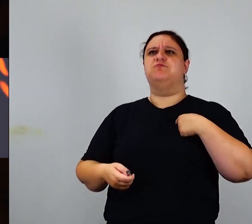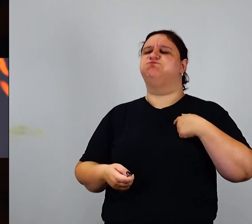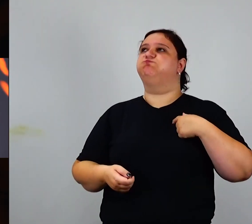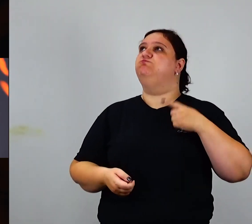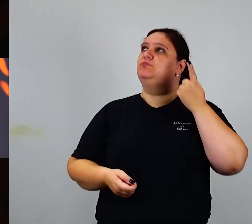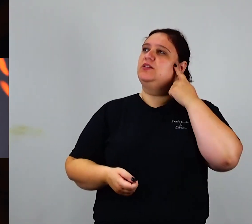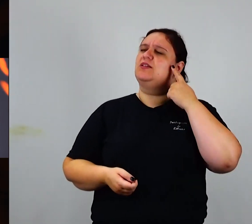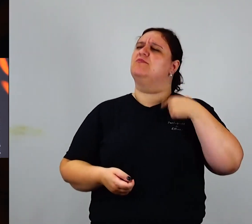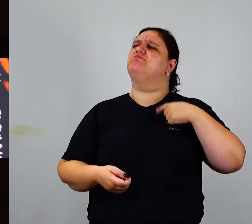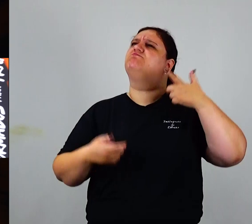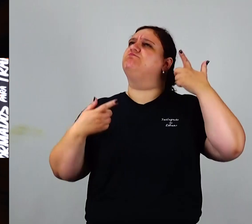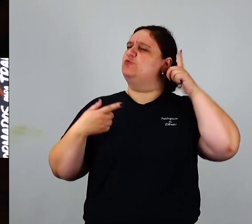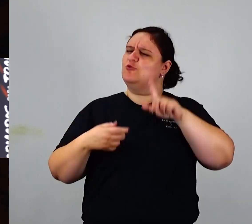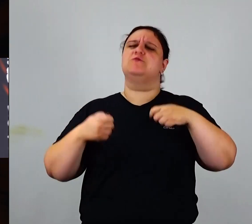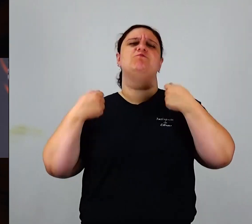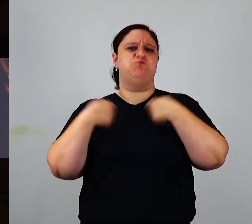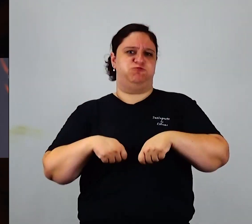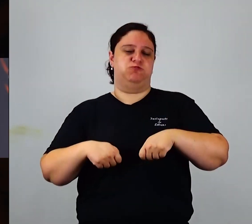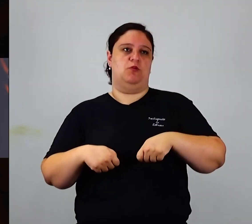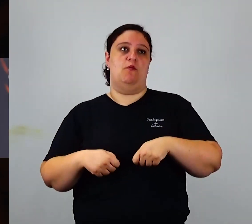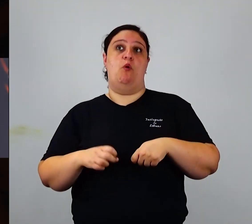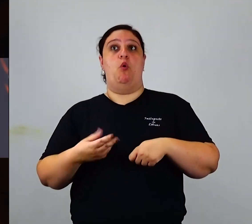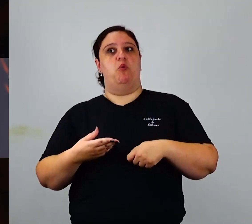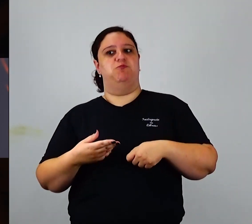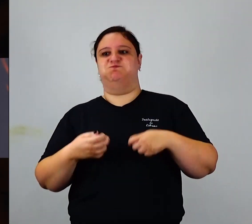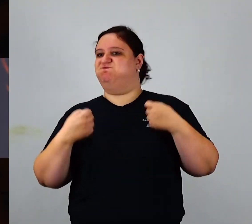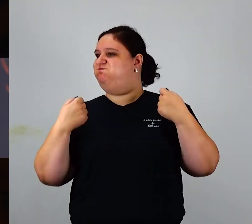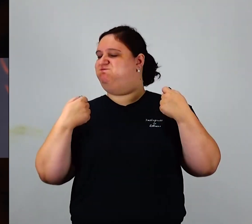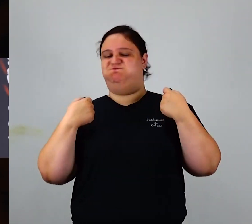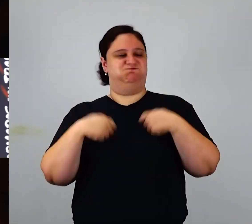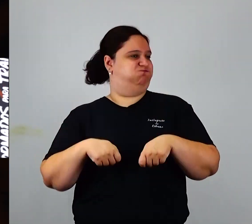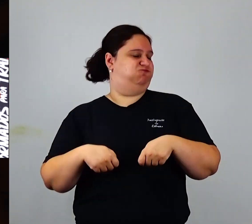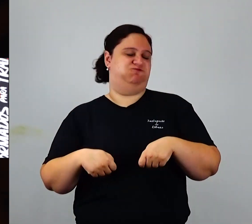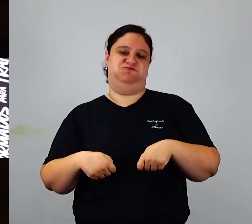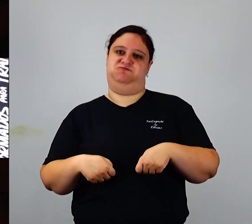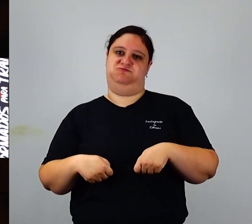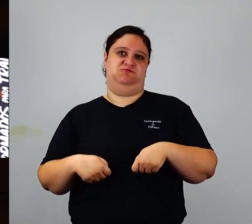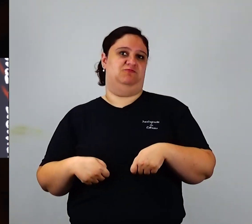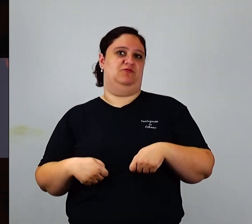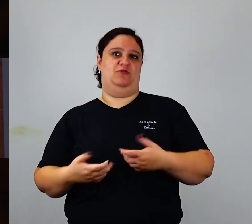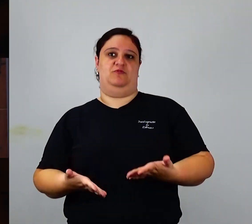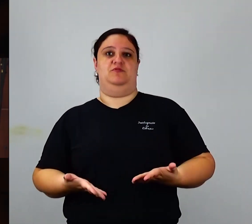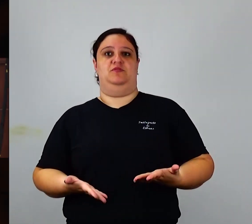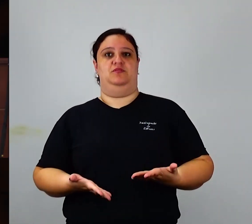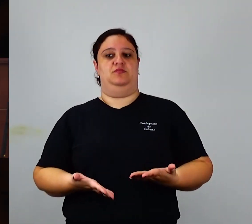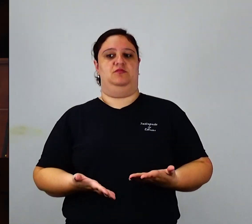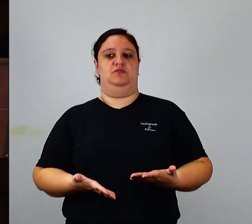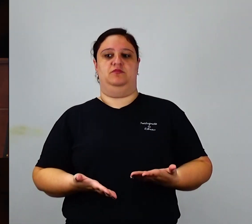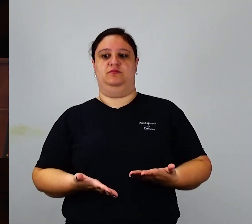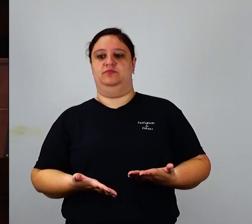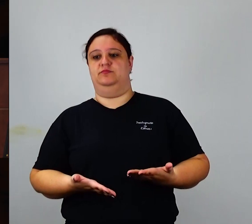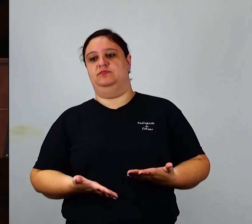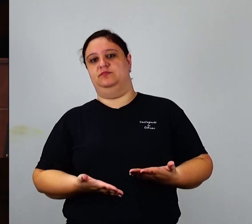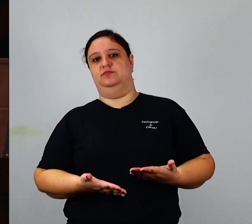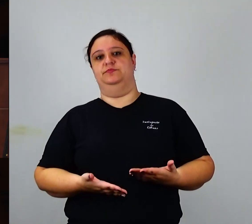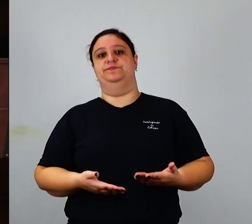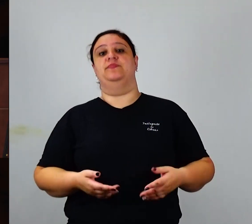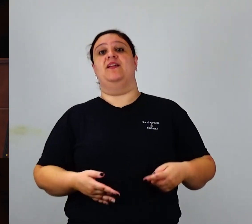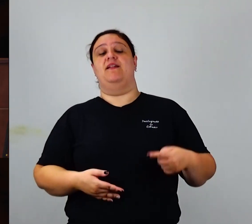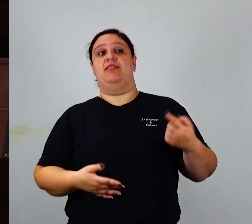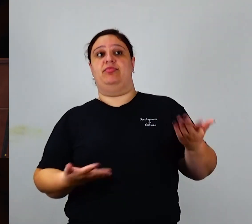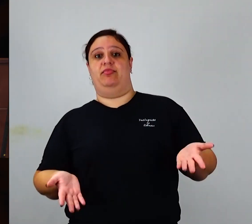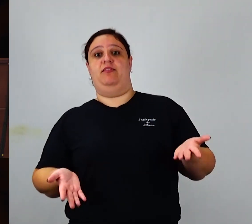capaz, se você se sente incapaz. Quantas vezes nós nos sentimos tão incapazes diante de tanta dificuldade que